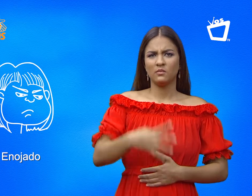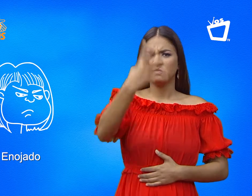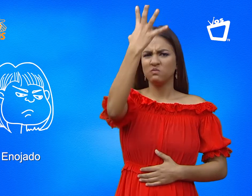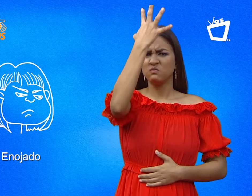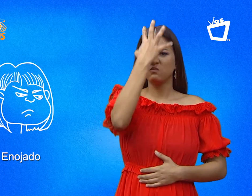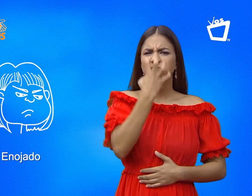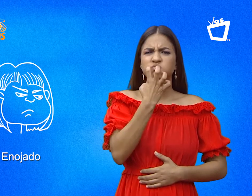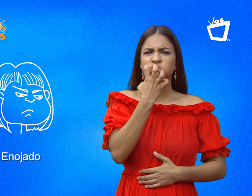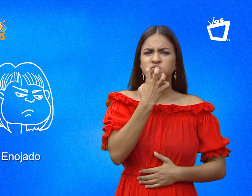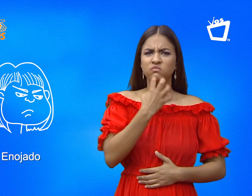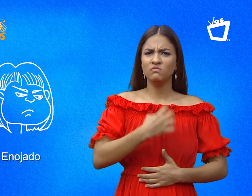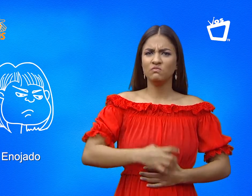enojado